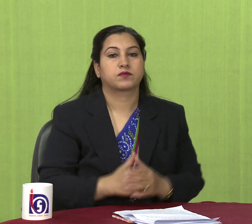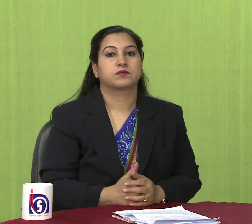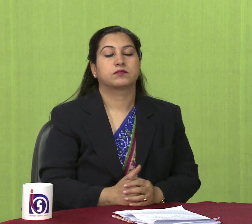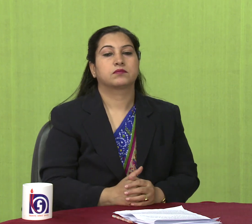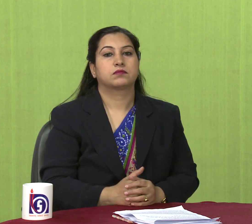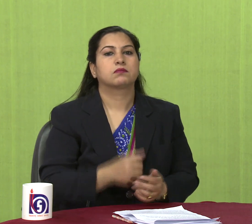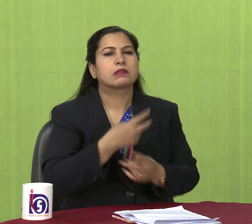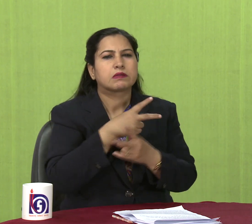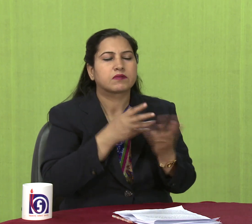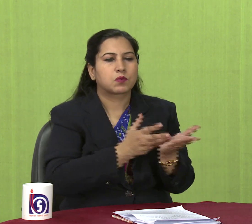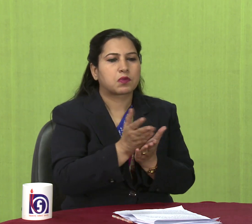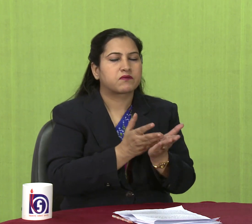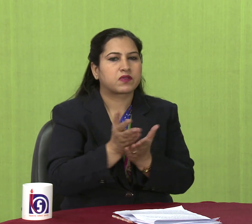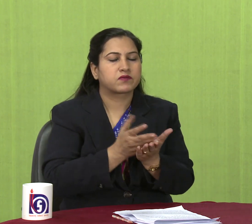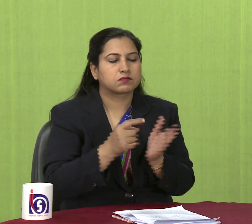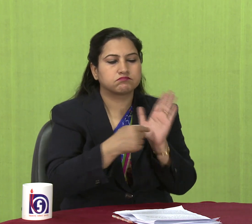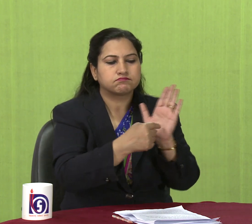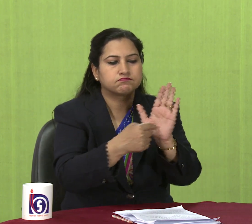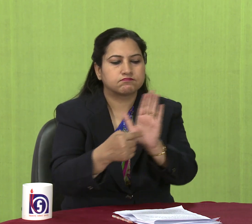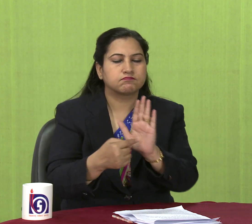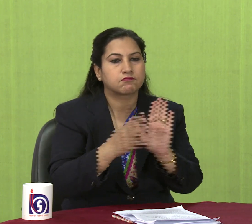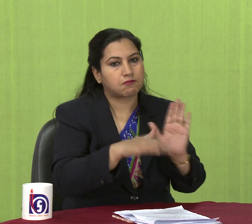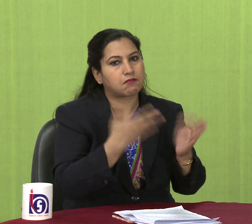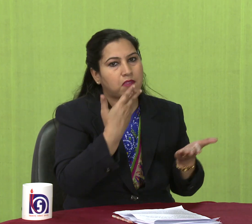भांति भांति रूप में दिखाई देता है।